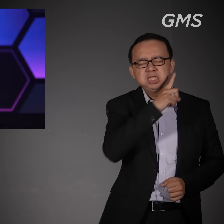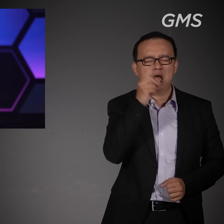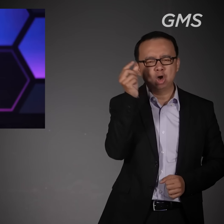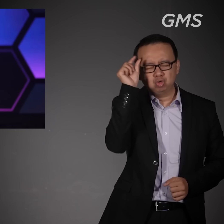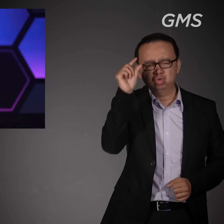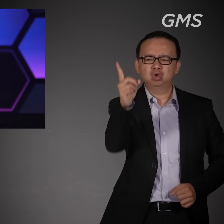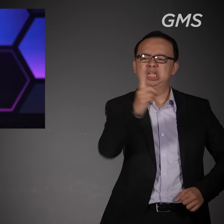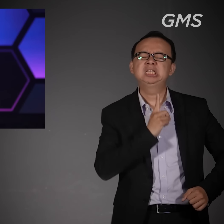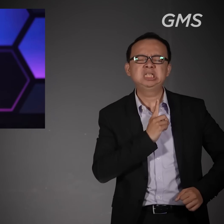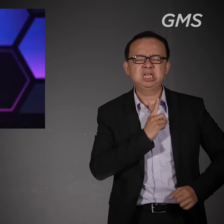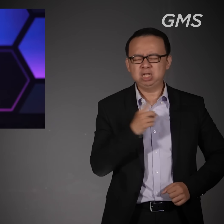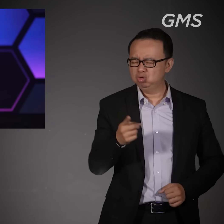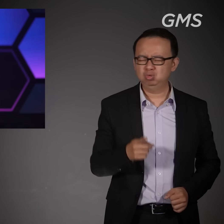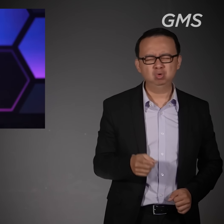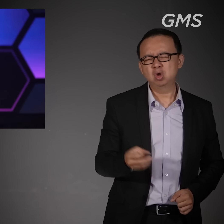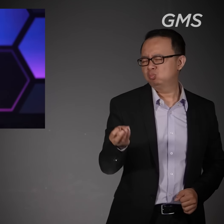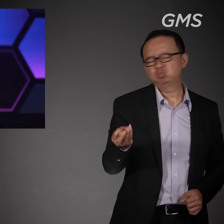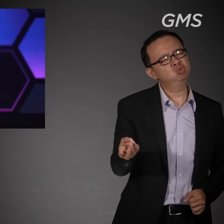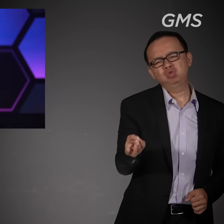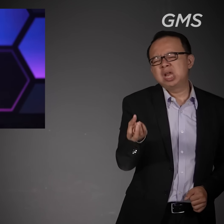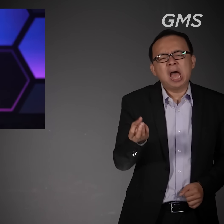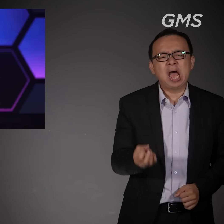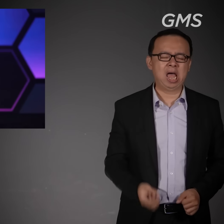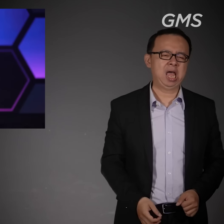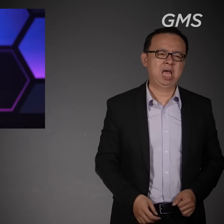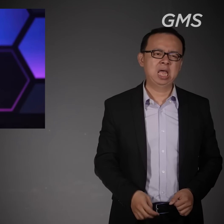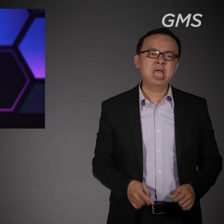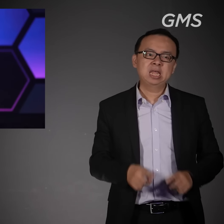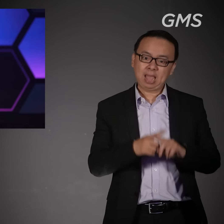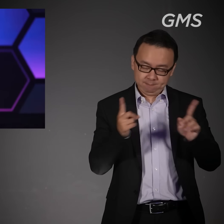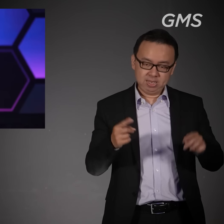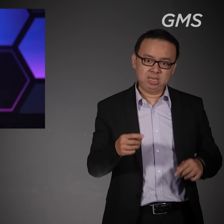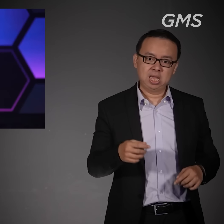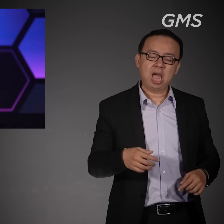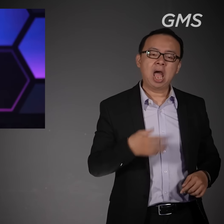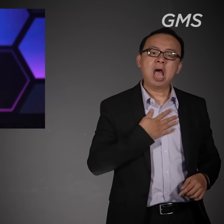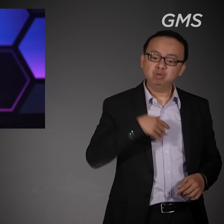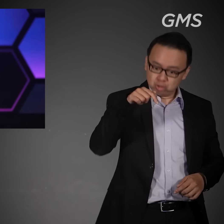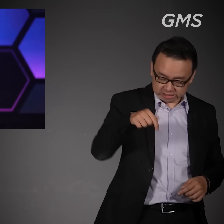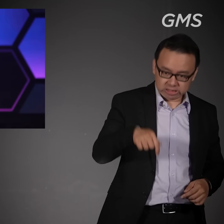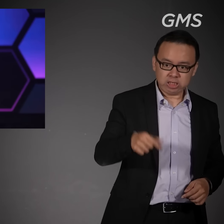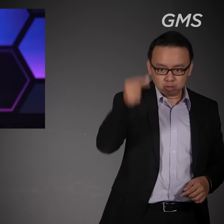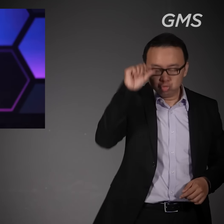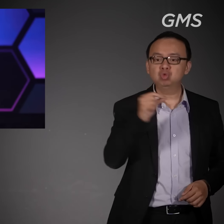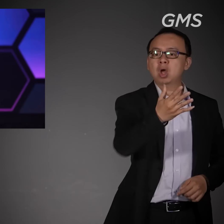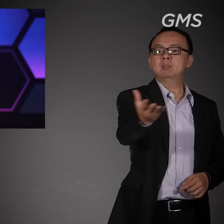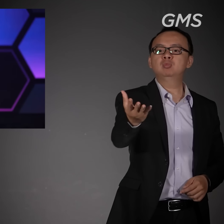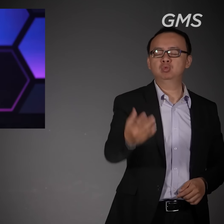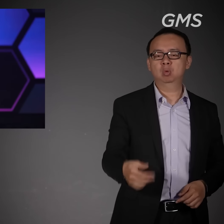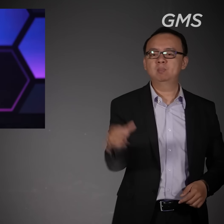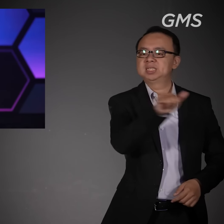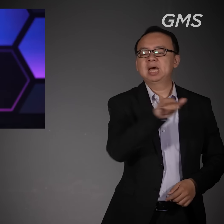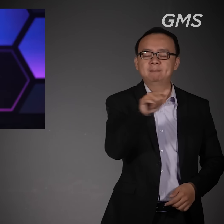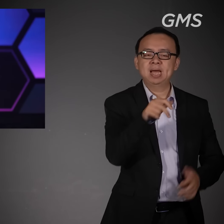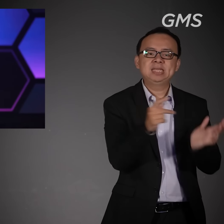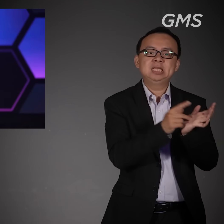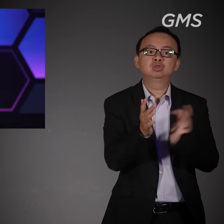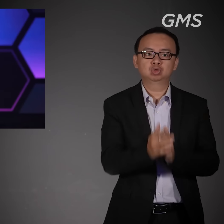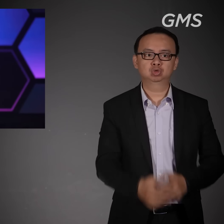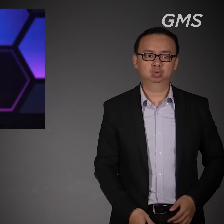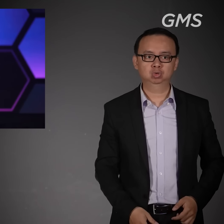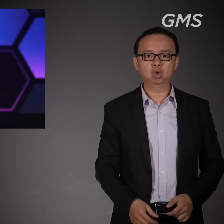mana saja bisa. But I must be here for them. Saya harus ada di sini bersama dengan Yesus untuk